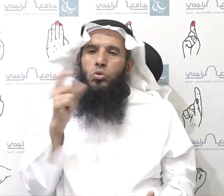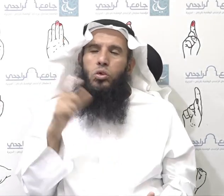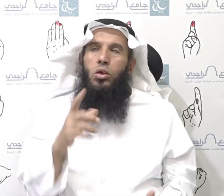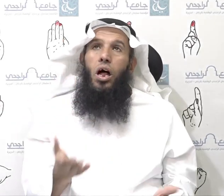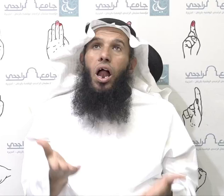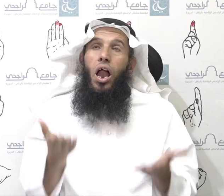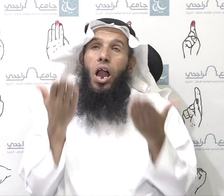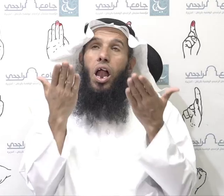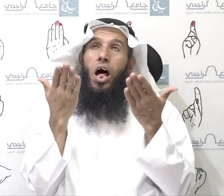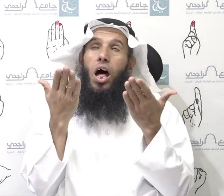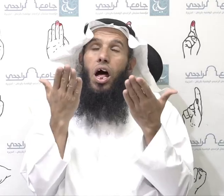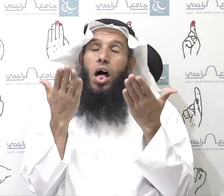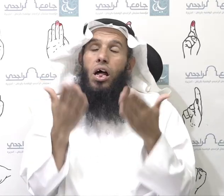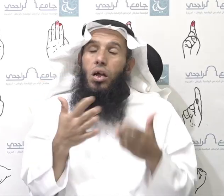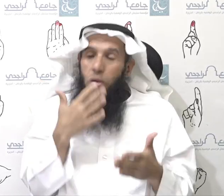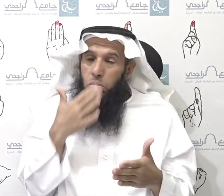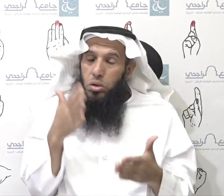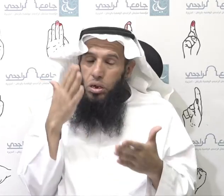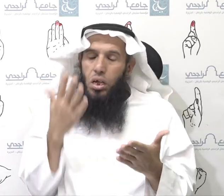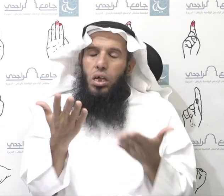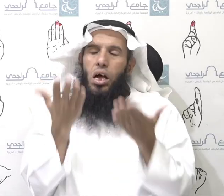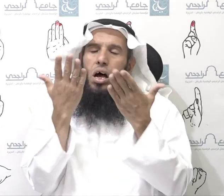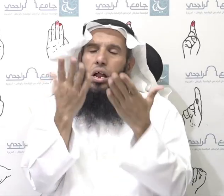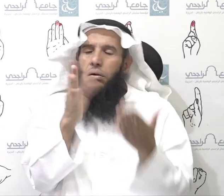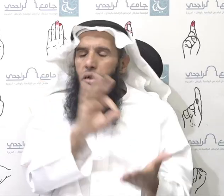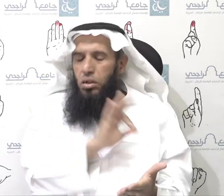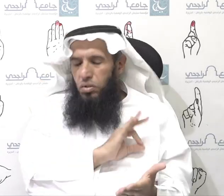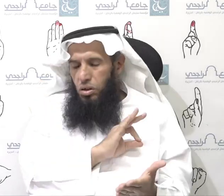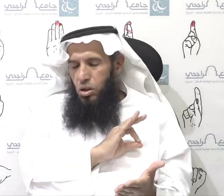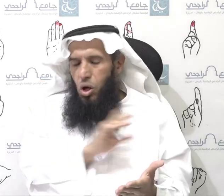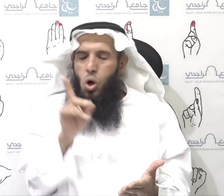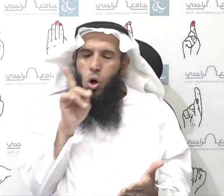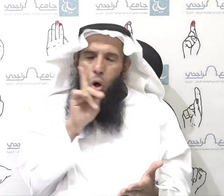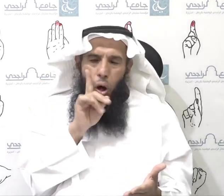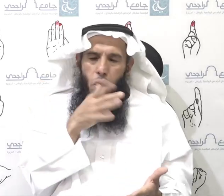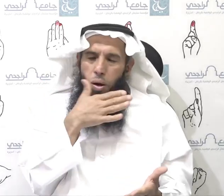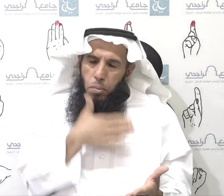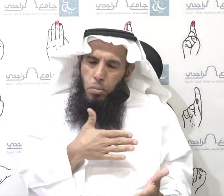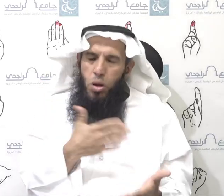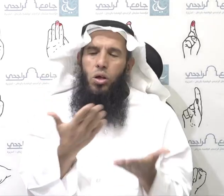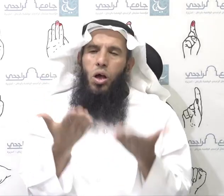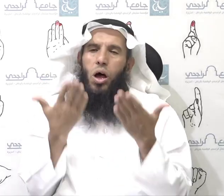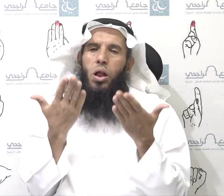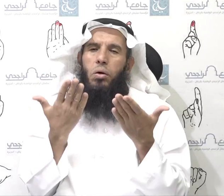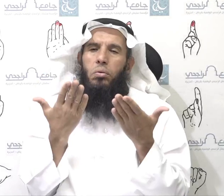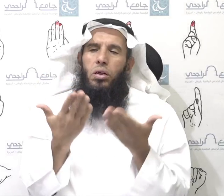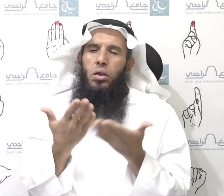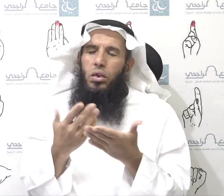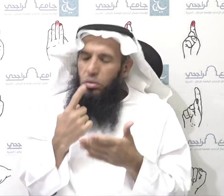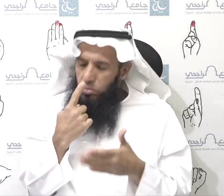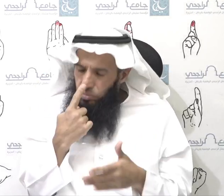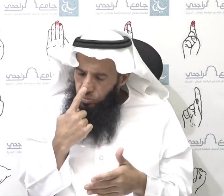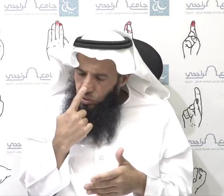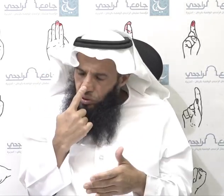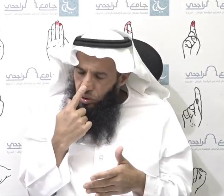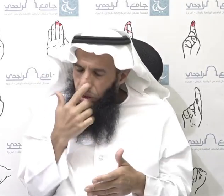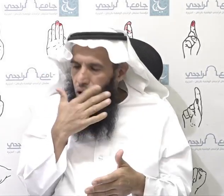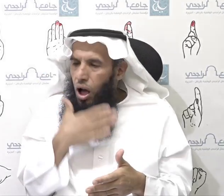جل وعلا أن يغفر لآبائنا وأمهاتنا، وأن يجعلنا لهم من البارين، وأن يجعلهم